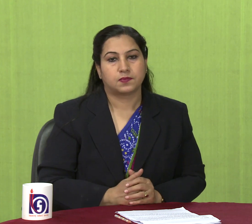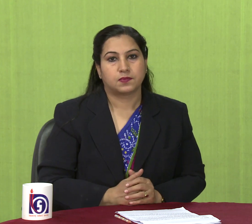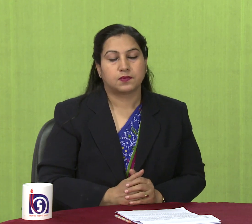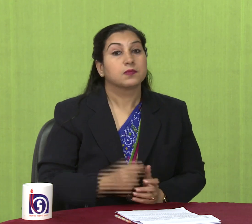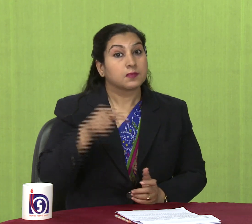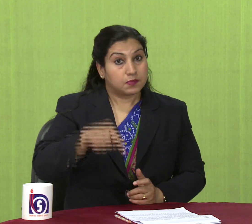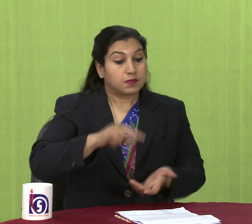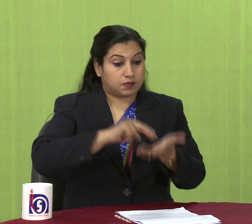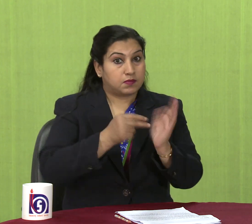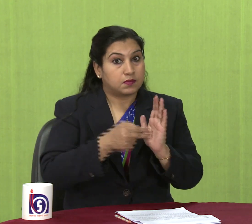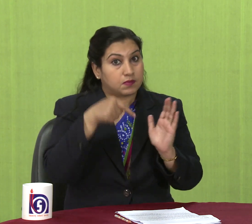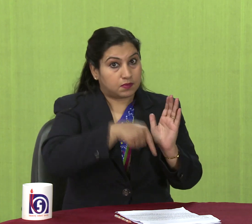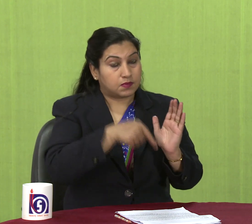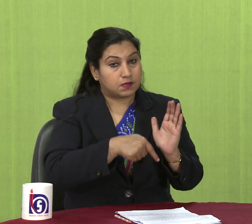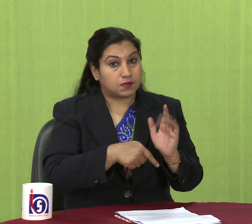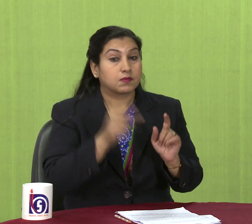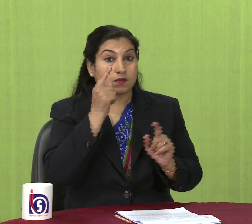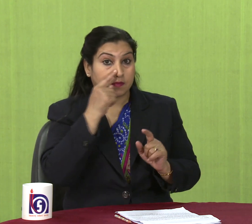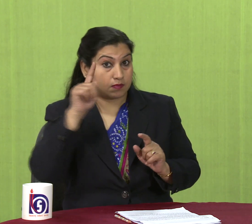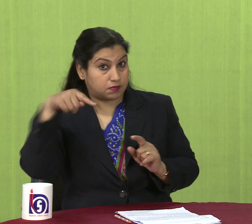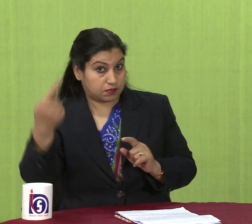यह अर्थ नायिका के पक्ष में है।